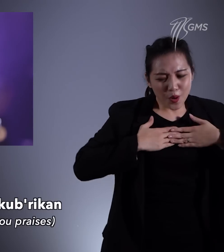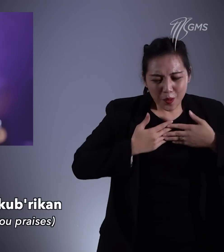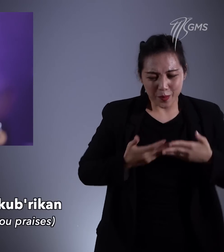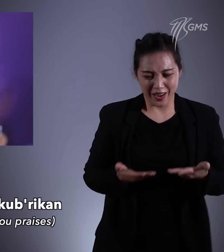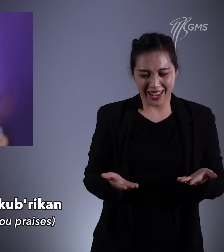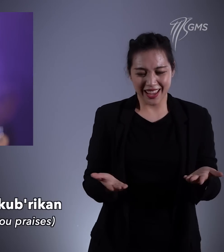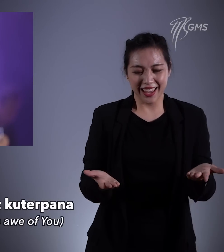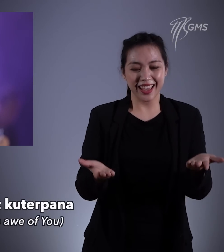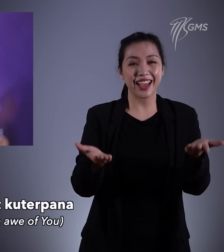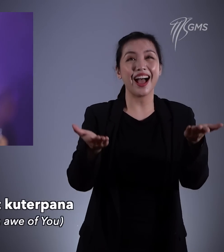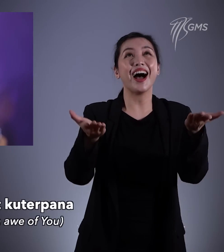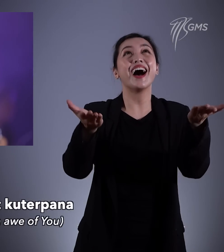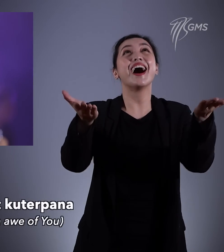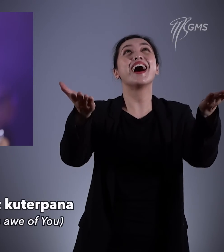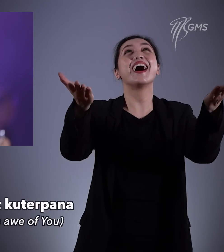pujianku